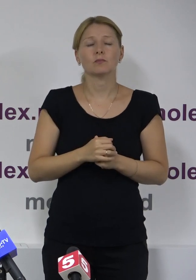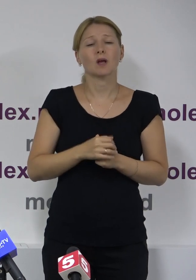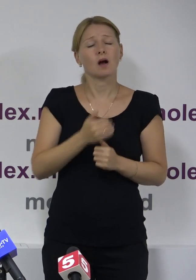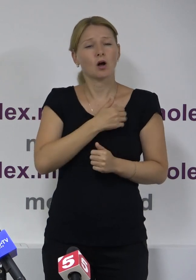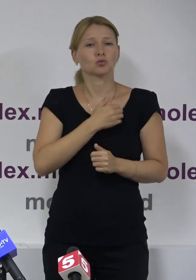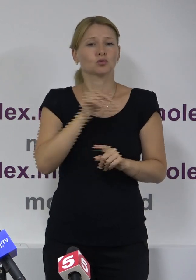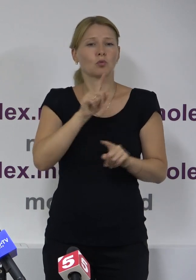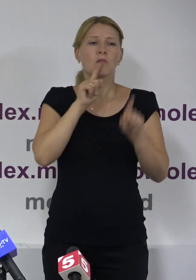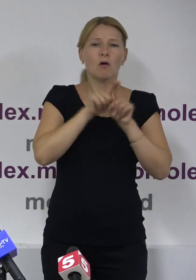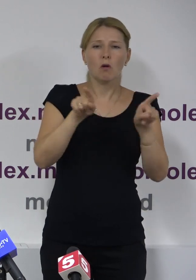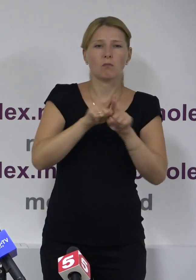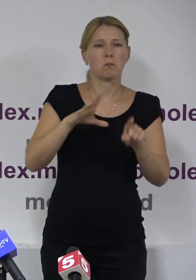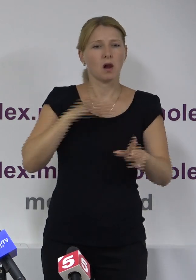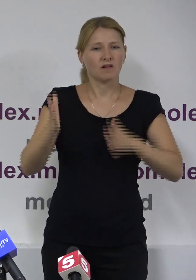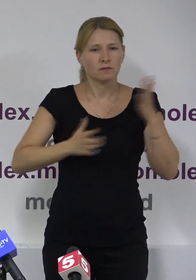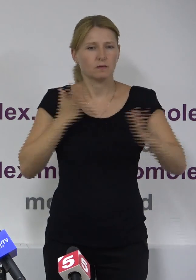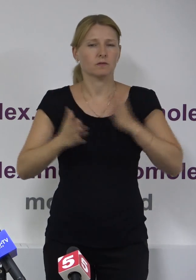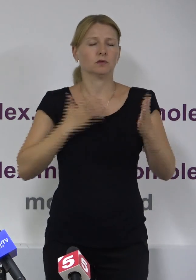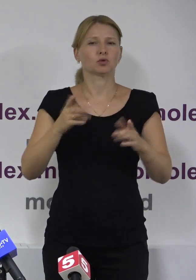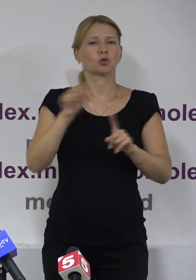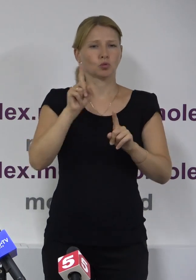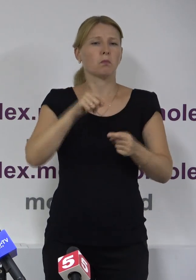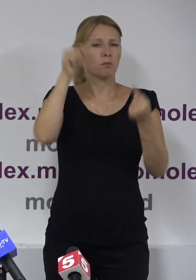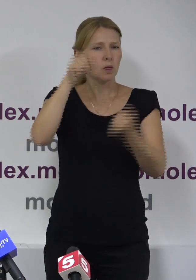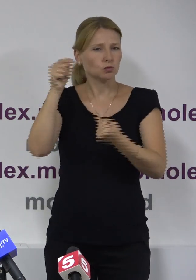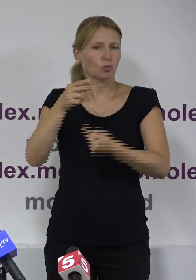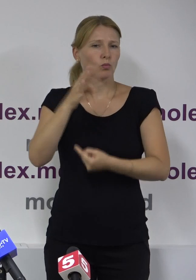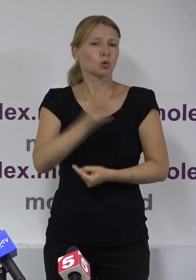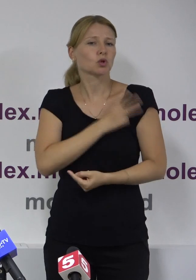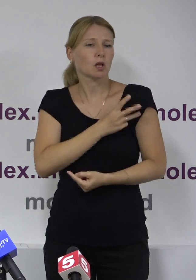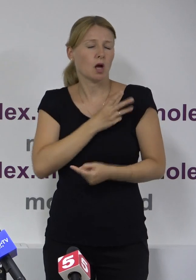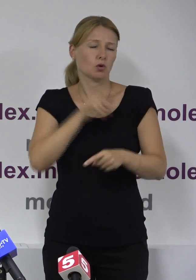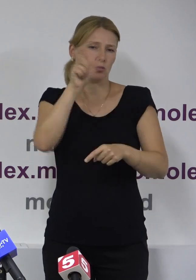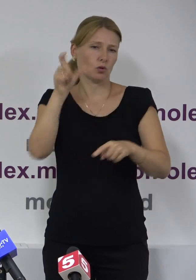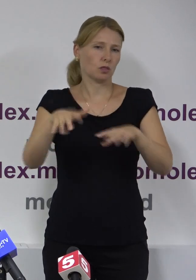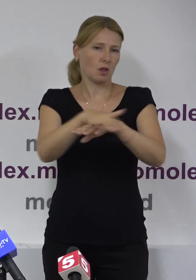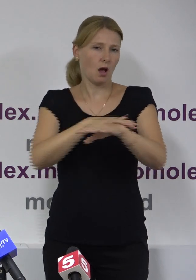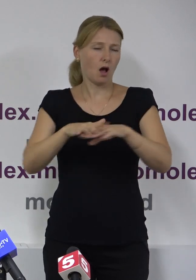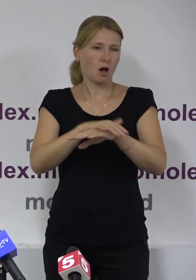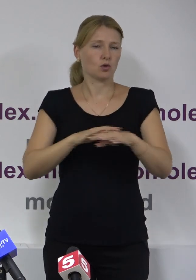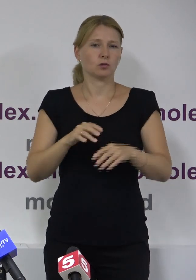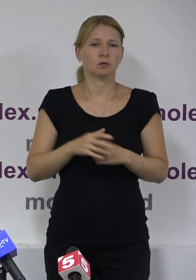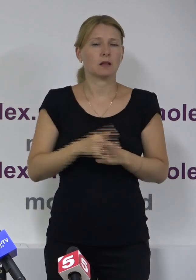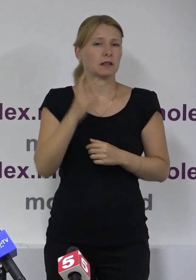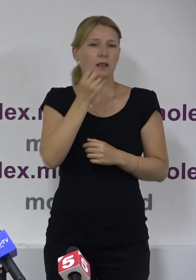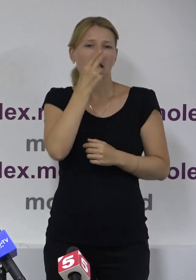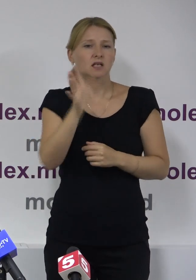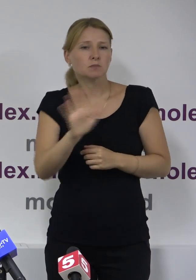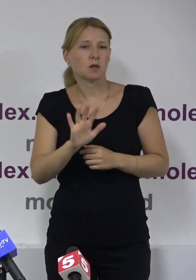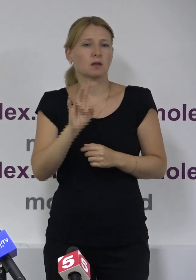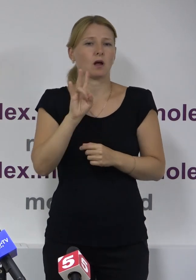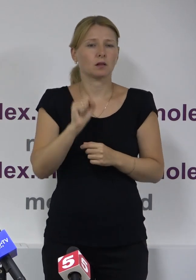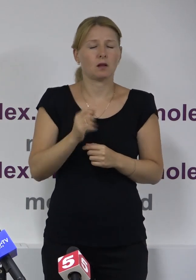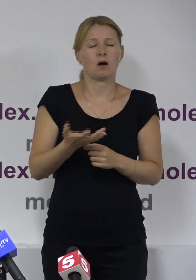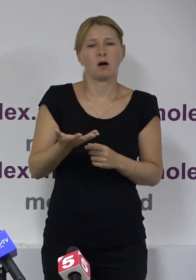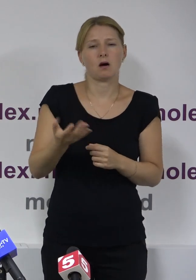active, care să răspundă la așteptările cetățenilor vis-a-vis de, eu știu, viziunile